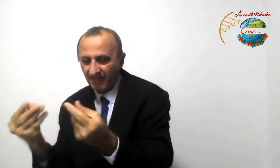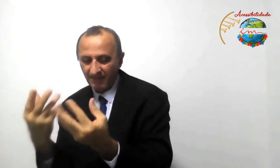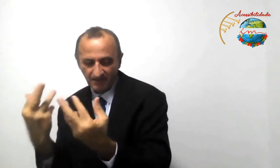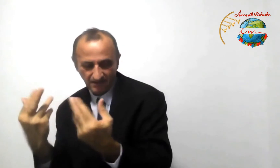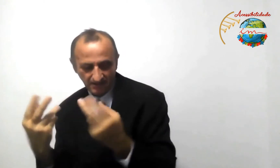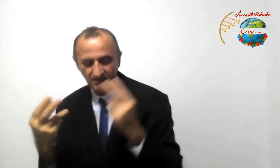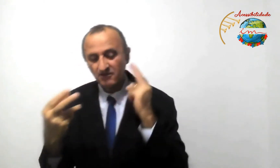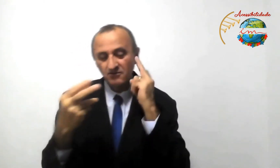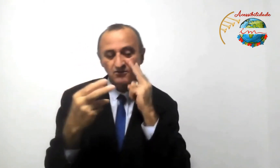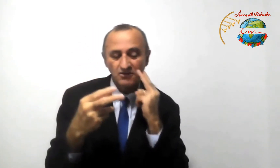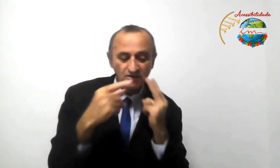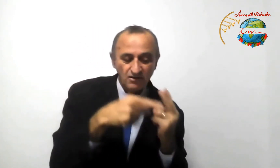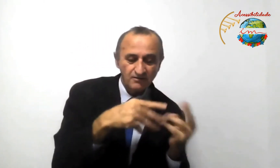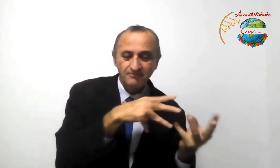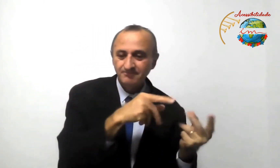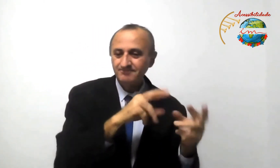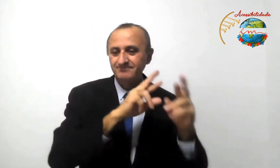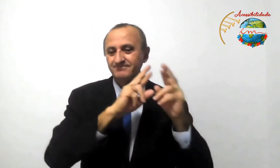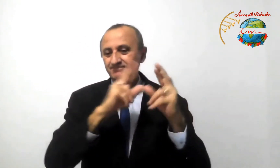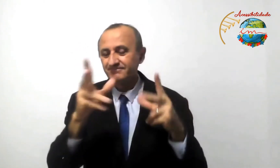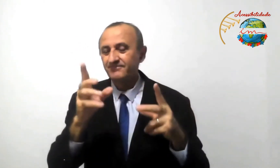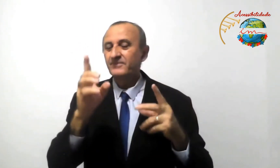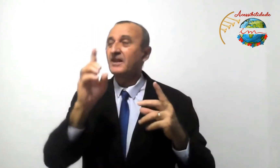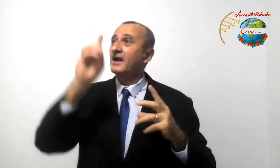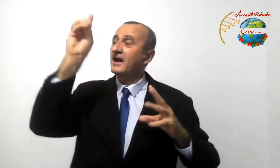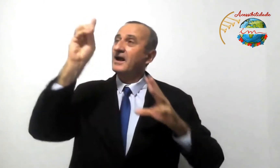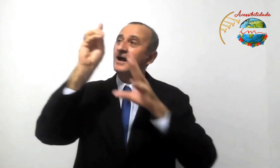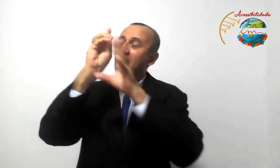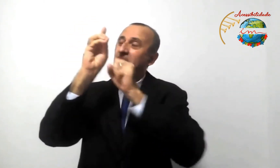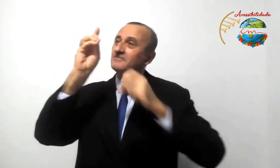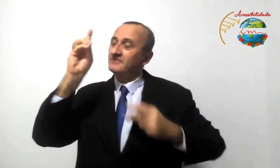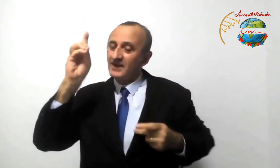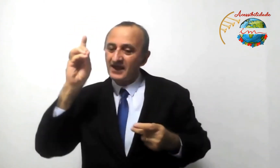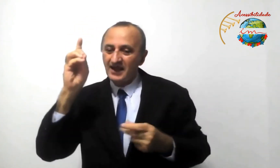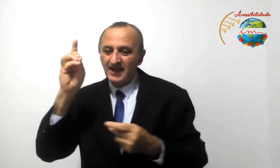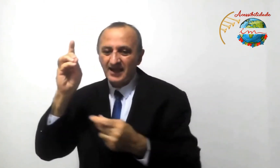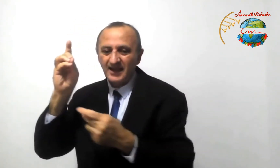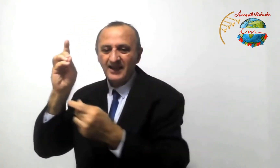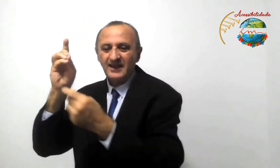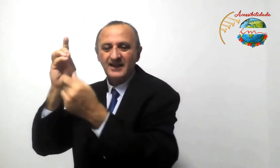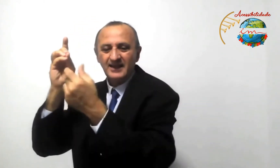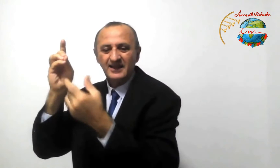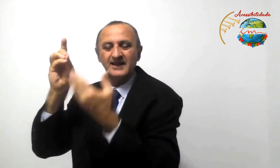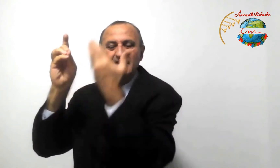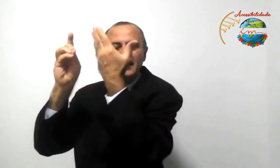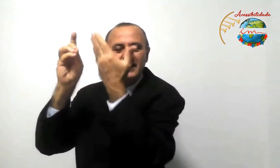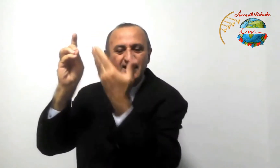Não, ele não tem um tempo limitado como o vinho aqui deste mundo, a alegria